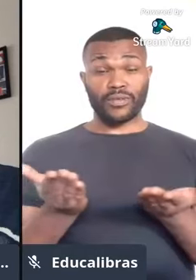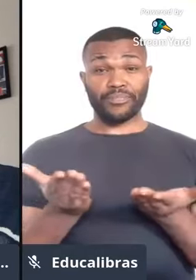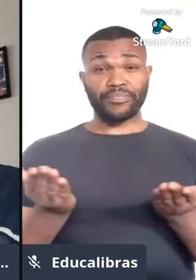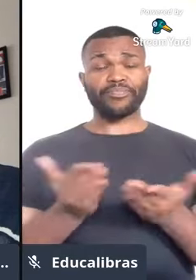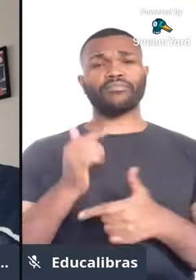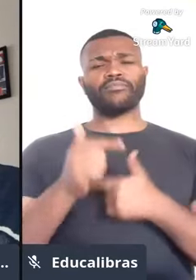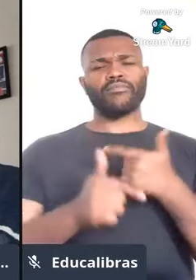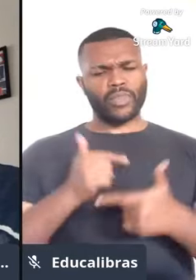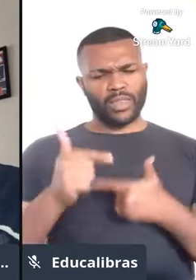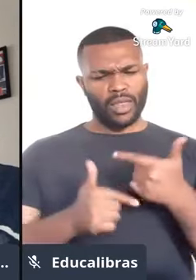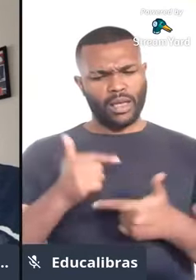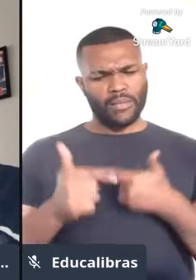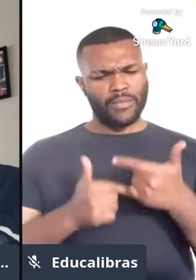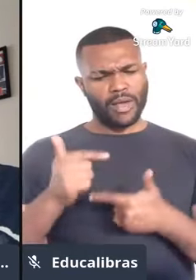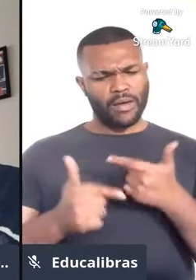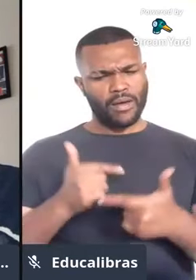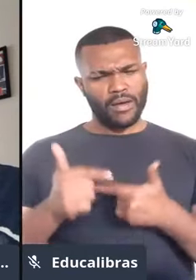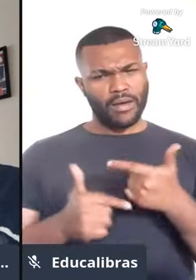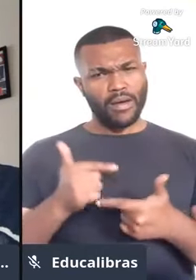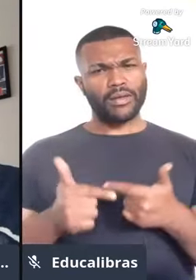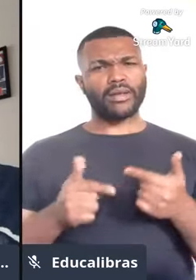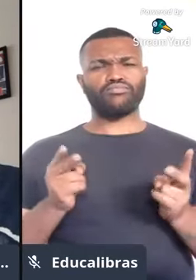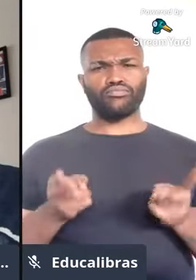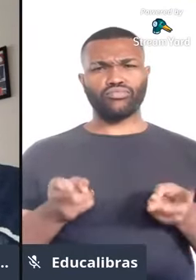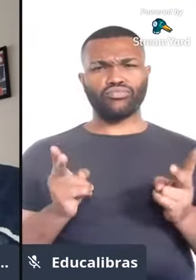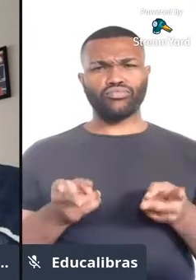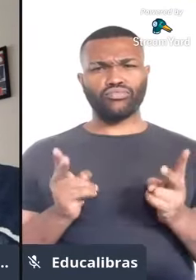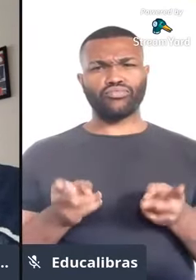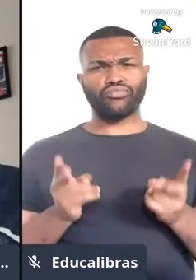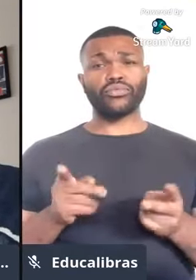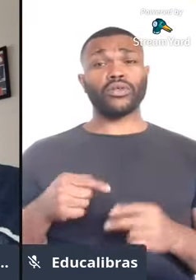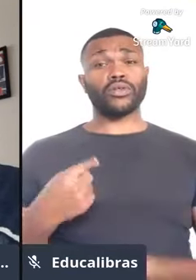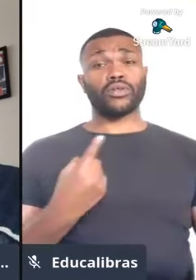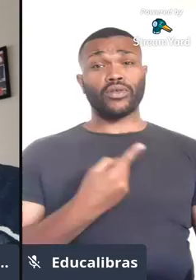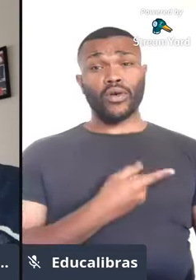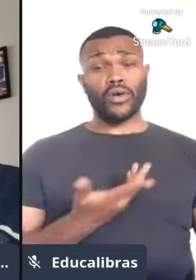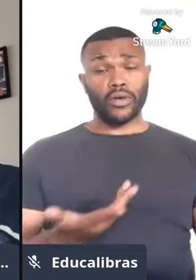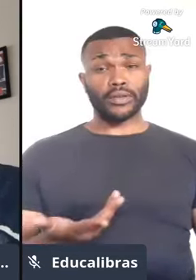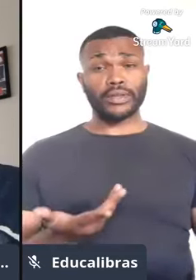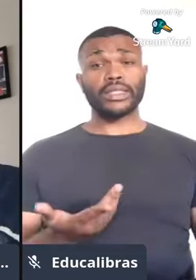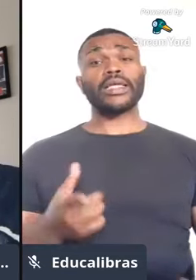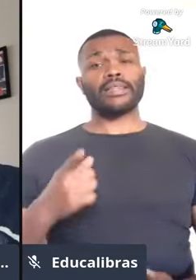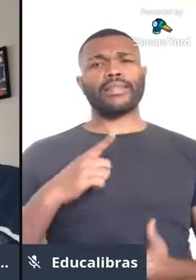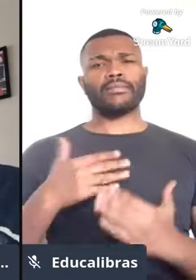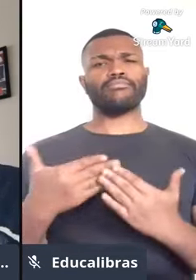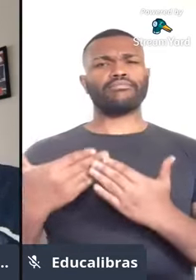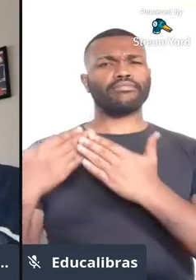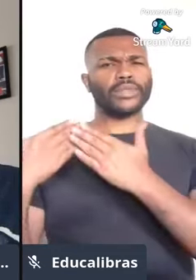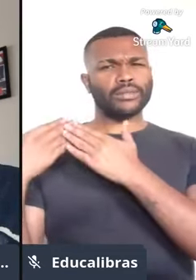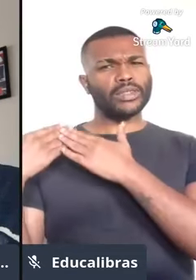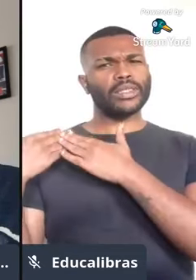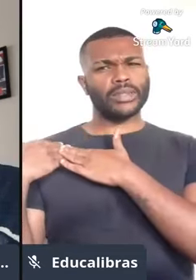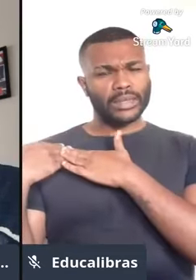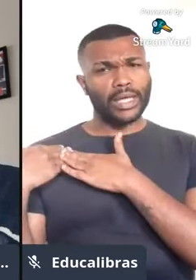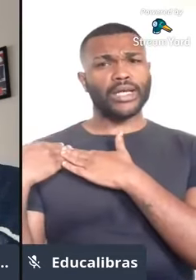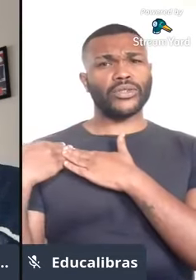operando, está nativa e estamos aí, né, com a nossa responsabilidade toda frente